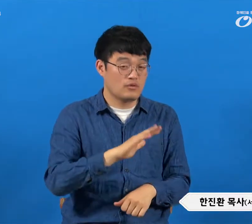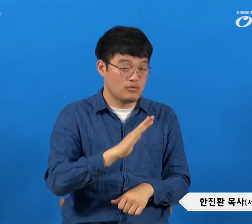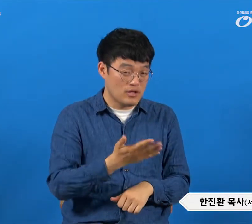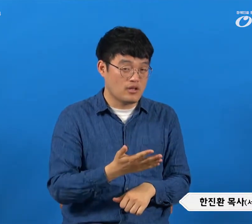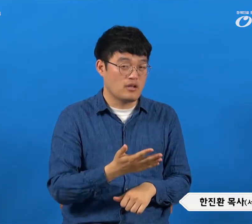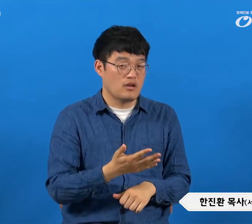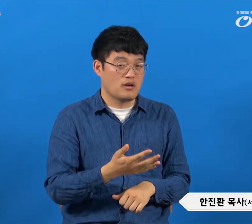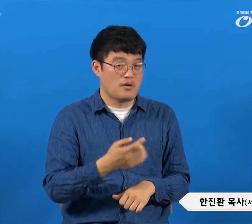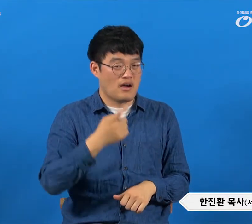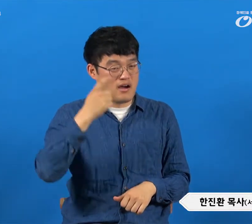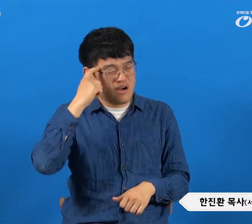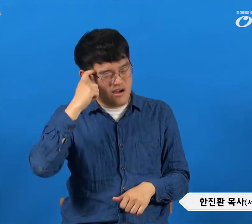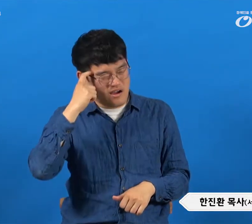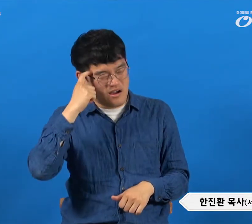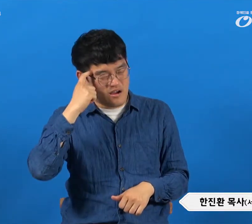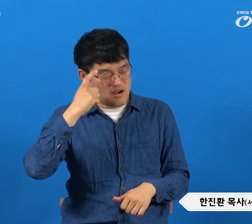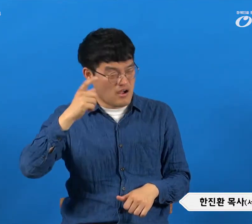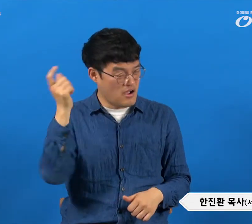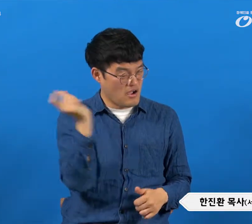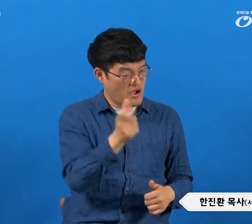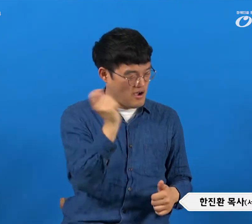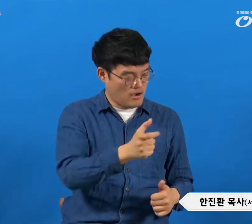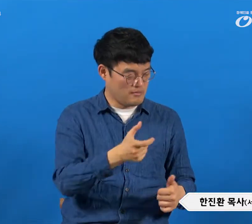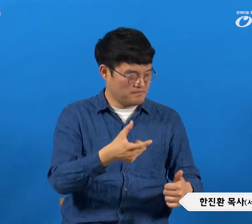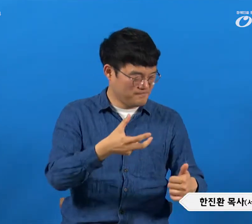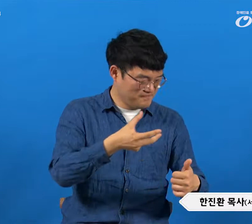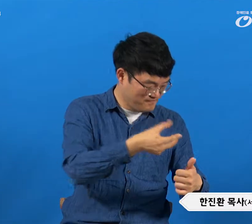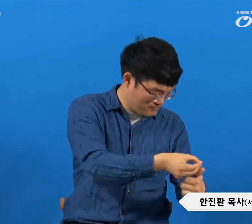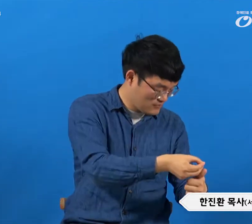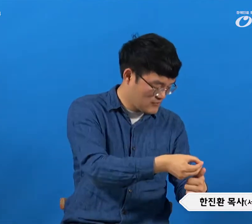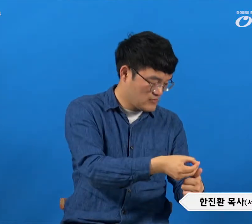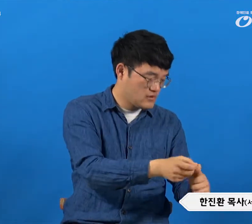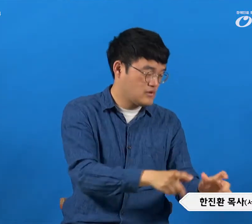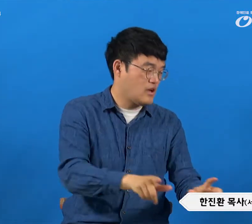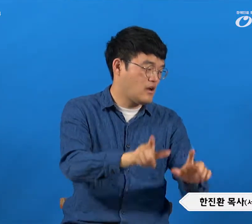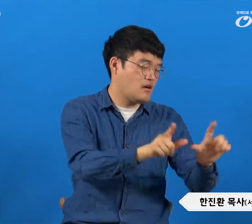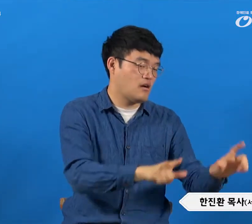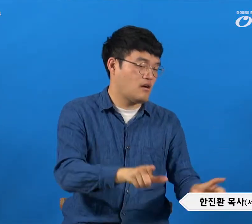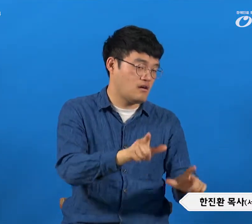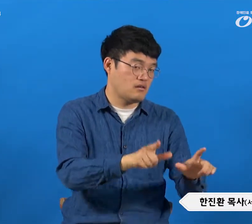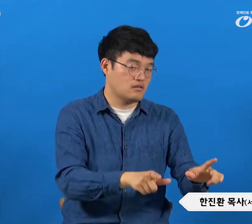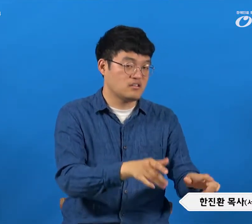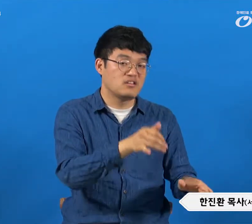이 강박관념의 결박을 당해서 사는 것입니다.